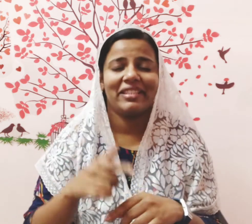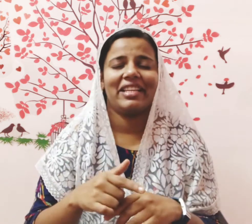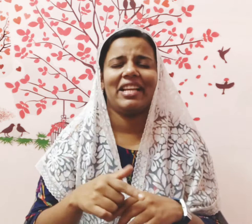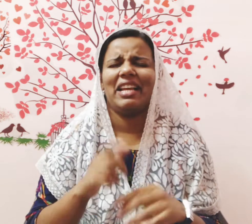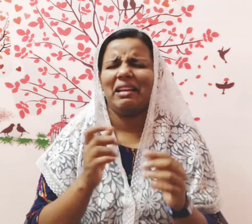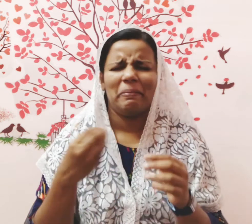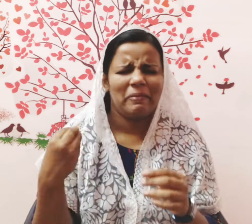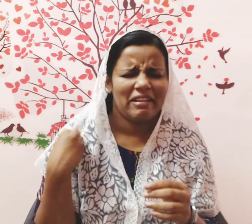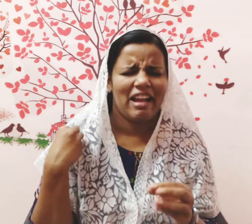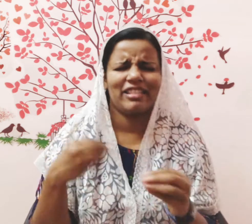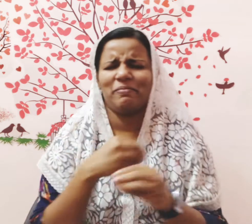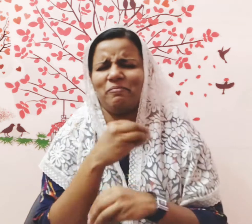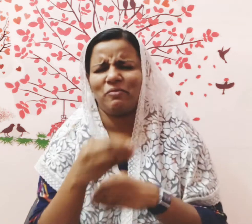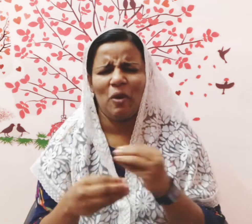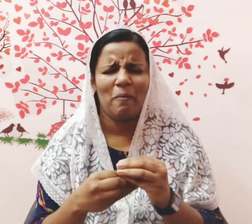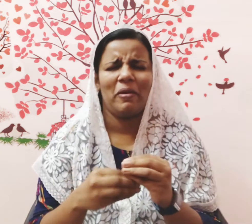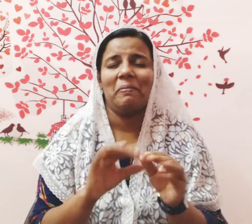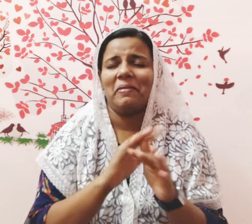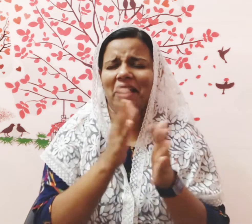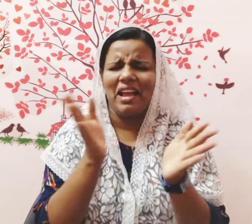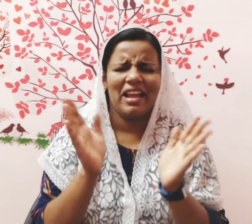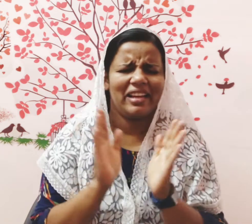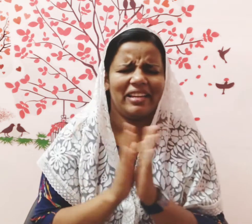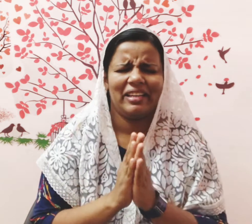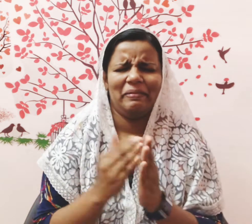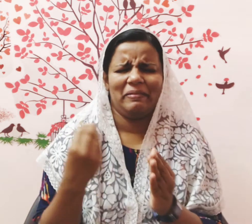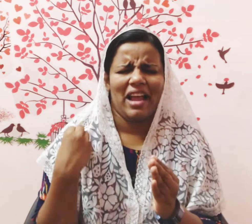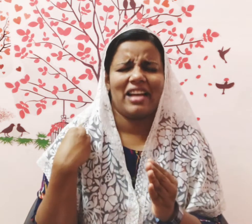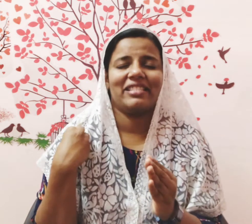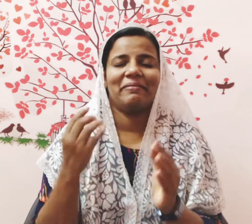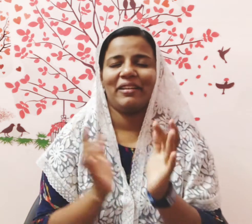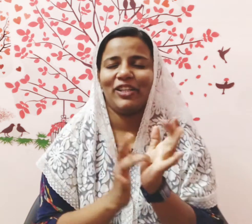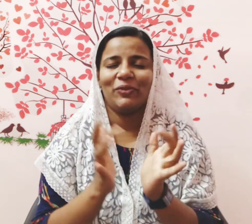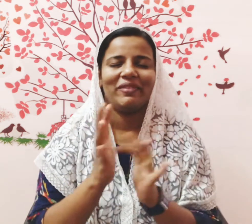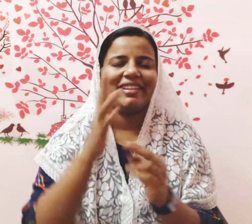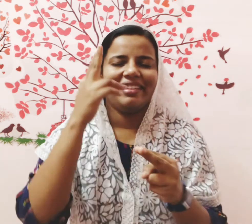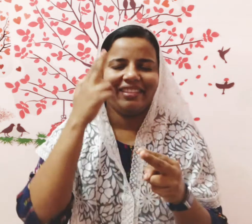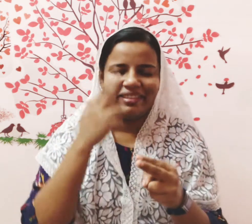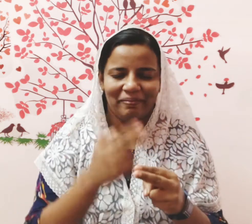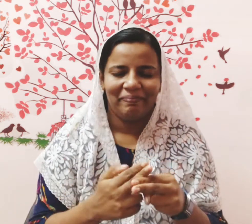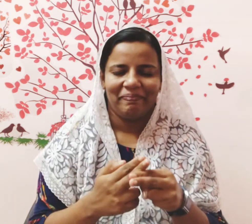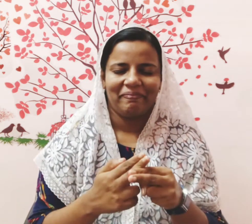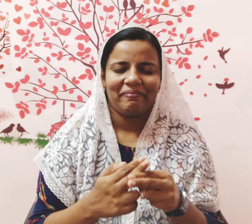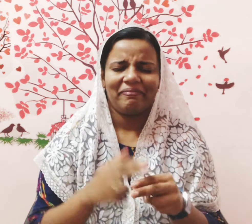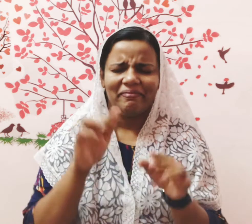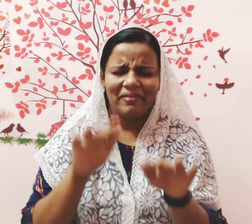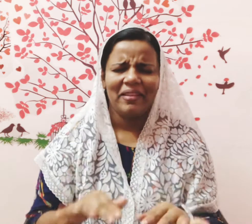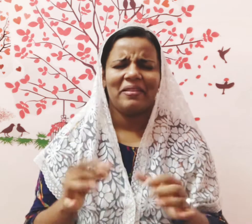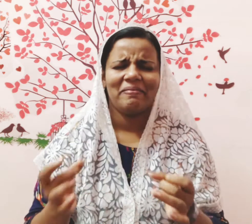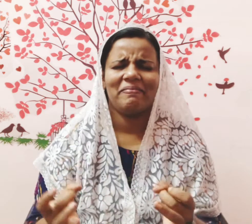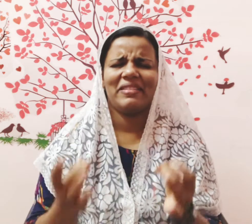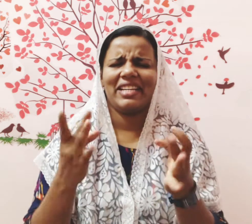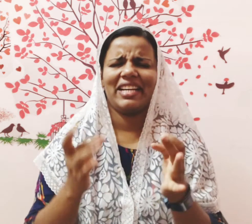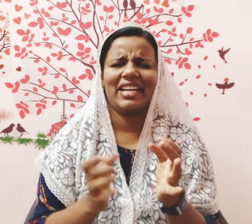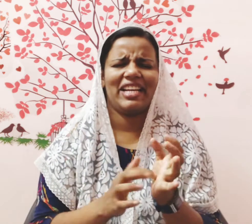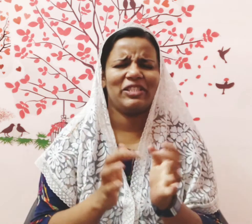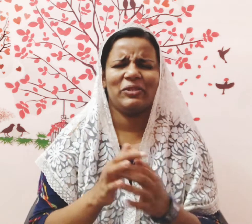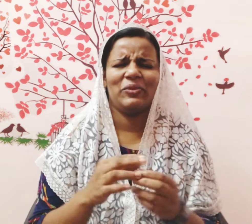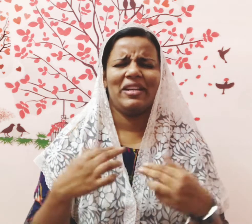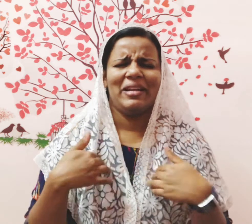ജീവിതത്തിൽ നേരിടുന്ന ചില ബുദ്ധിമുട്ടുകൾക്ക്, നേരിടുന്ന ചില പ്രയാസങ്ങൾക്ക് യേശു ക്രിസ്തുവിൻ്റെ നാമത്തിൽ ഈ പകൽക്കാലം തന്നെ